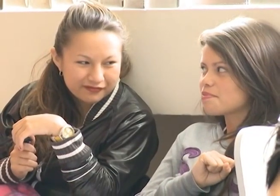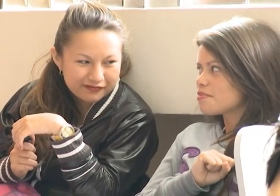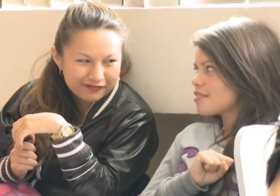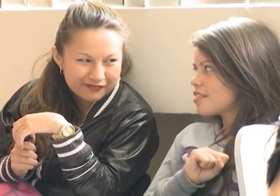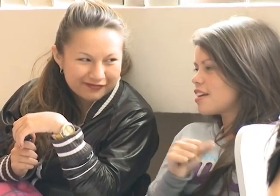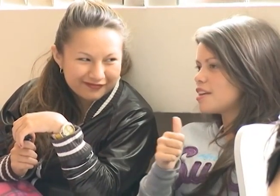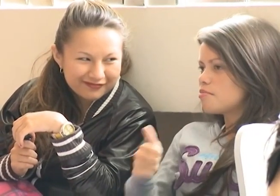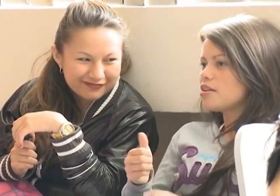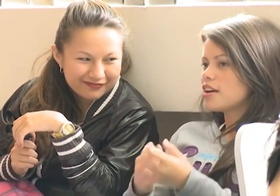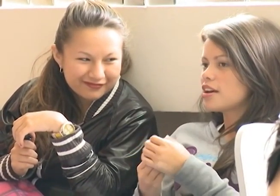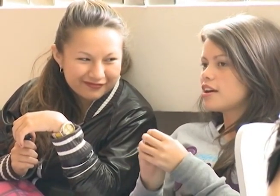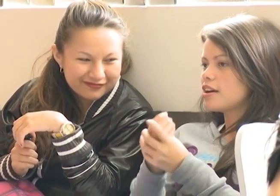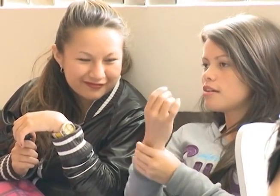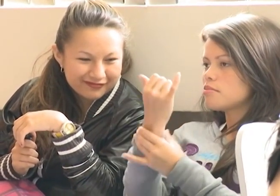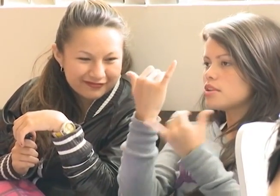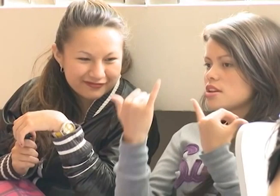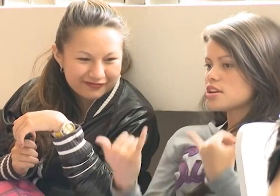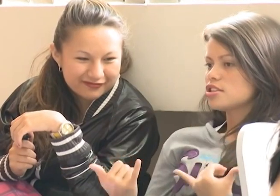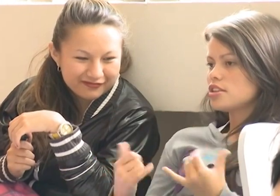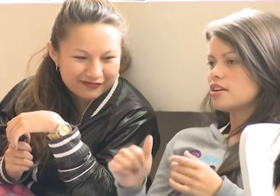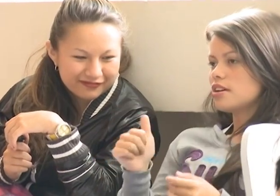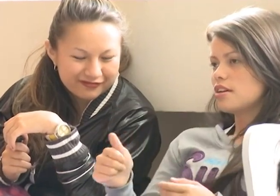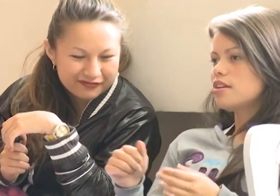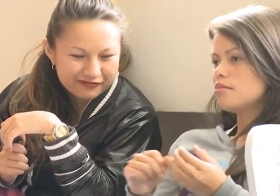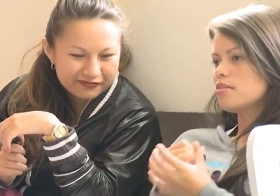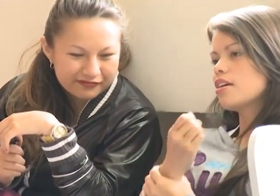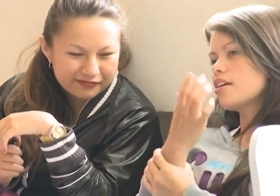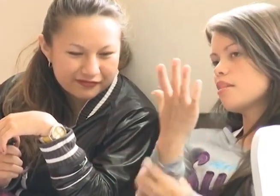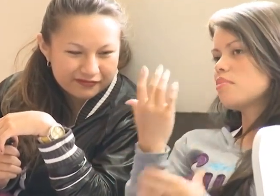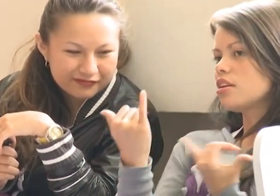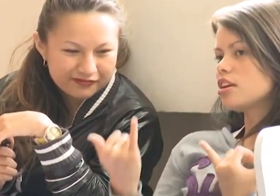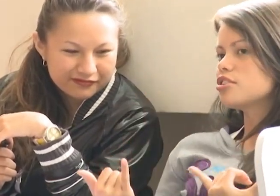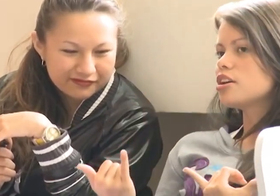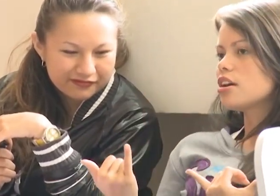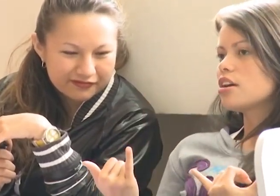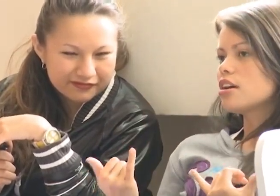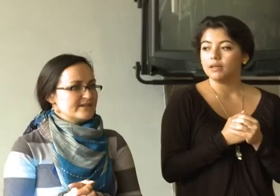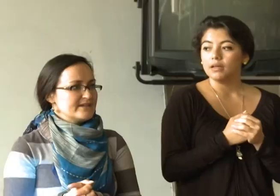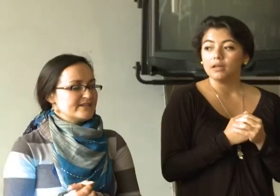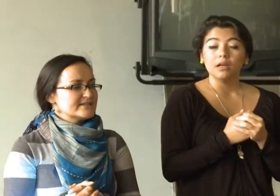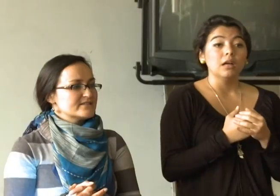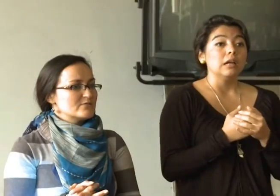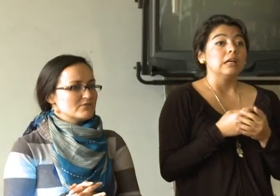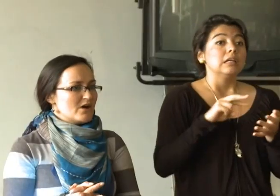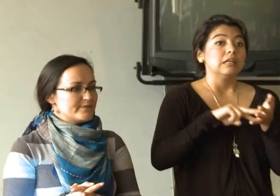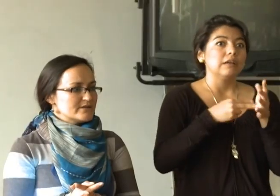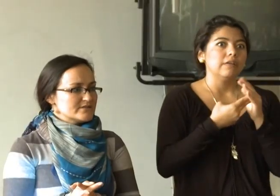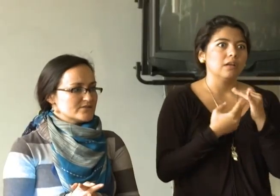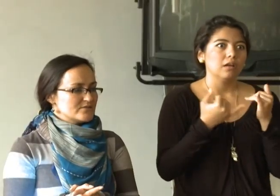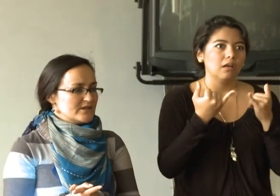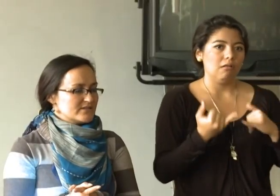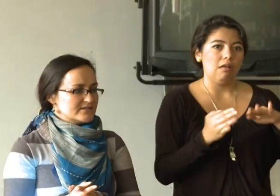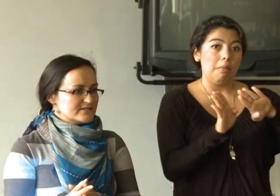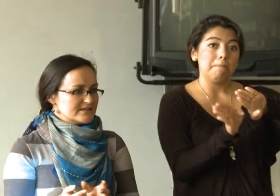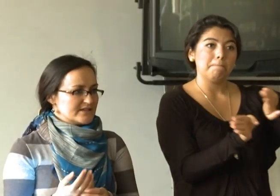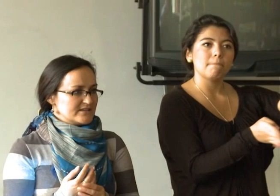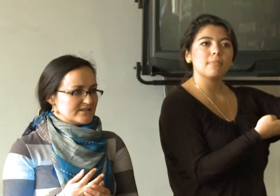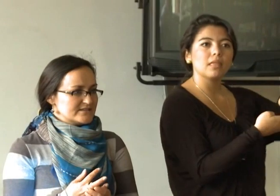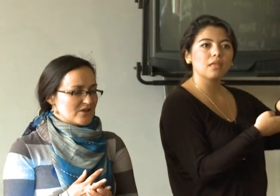pueden desarrollarse dentro de su condición, dentro de las deficiencias auditivas que tienen, pero pueden